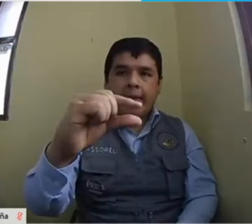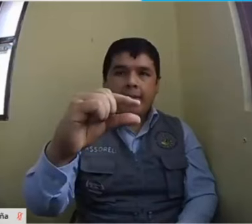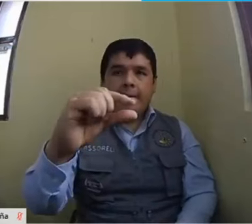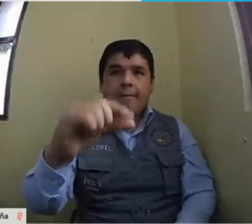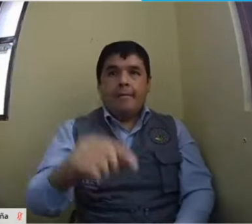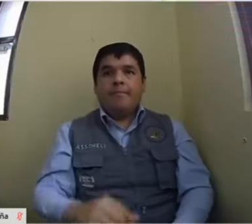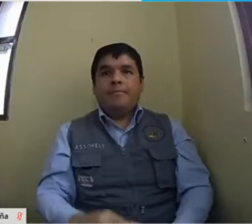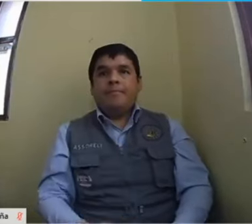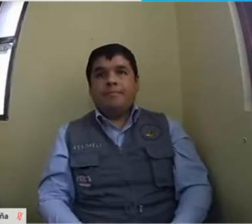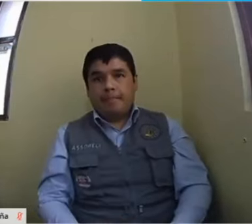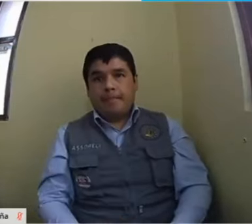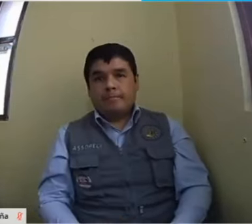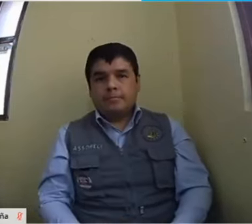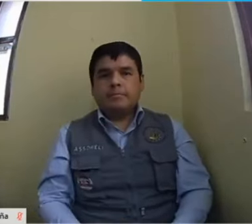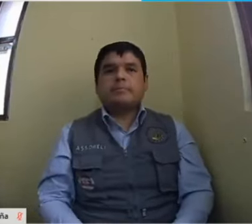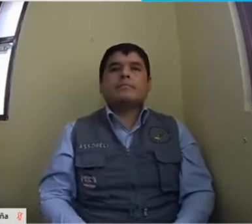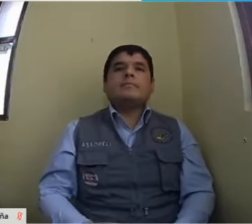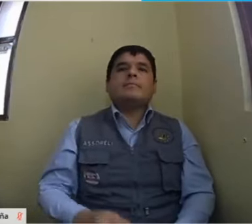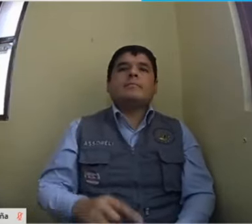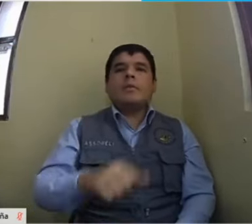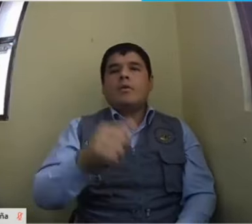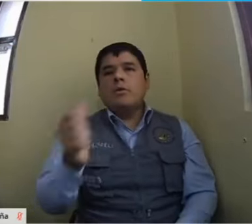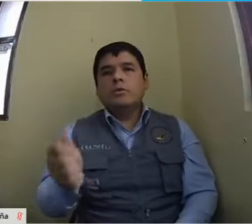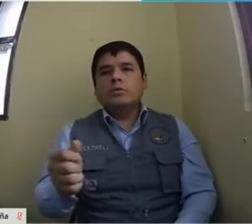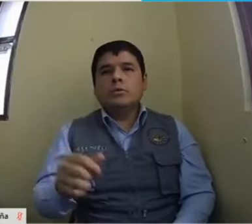Cualquiera de las dos se pueden utilizar en una comunicación.